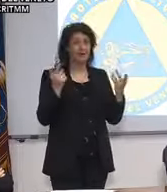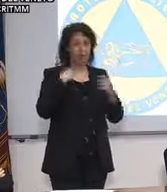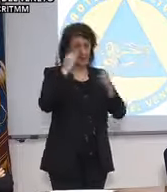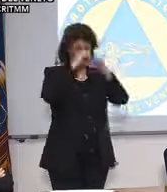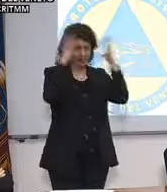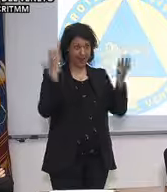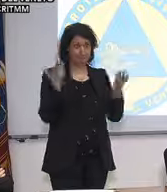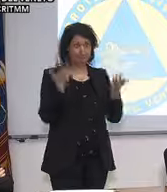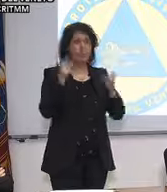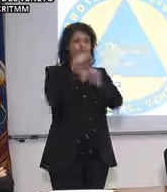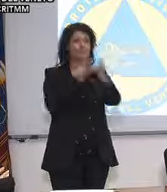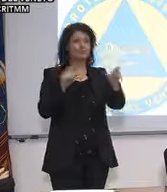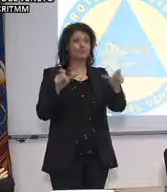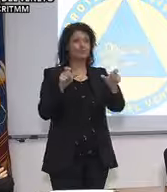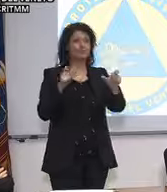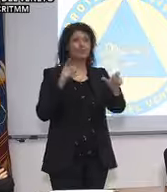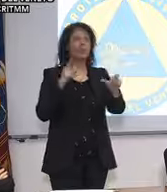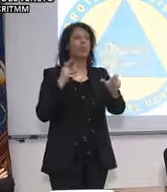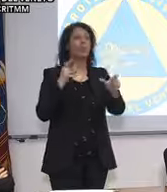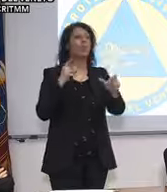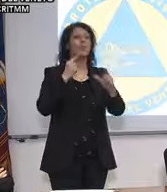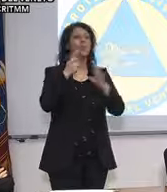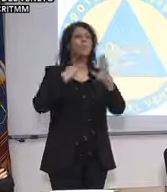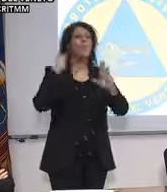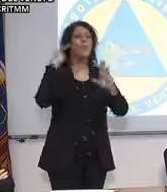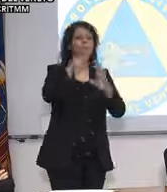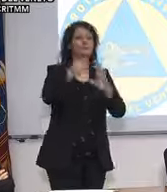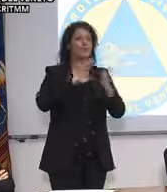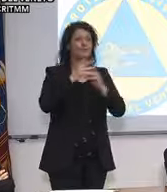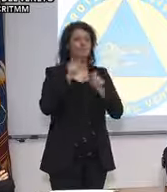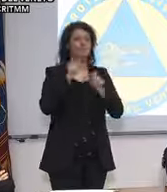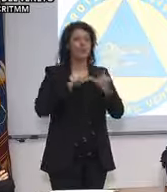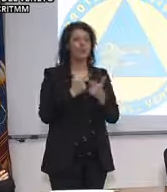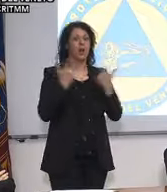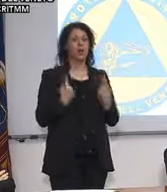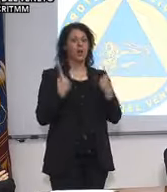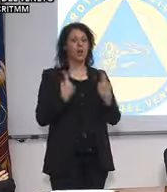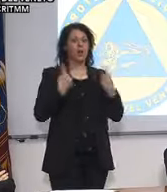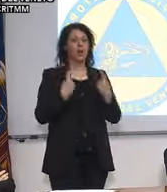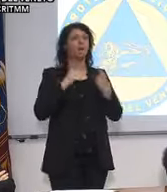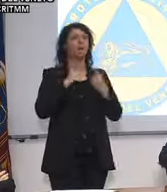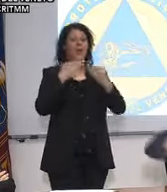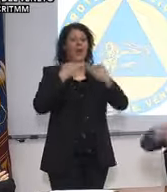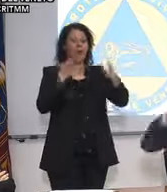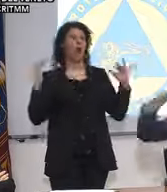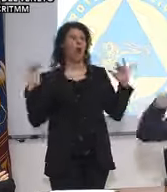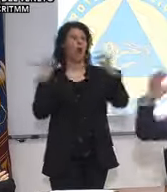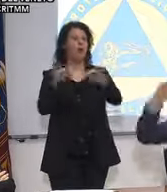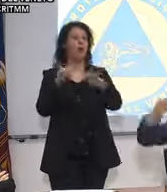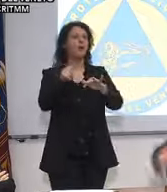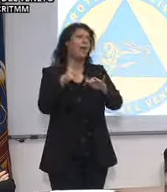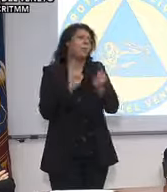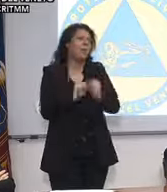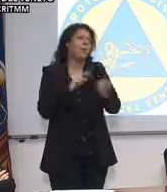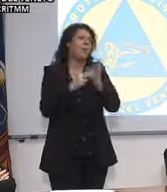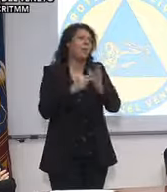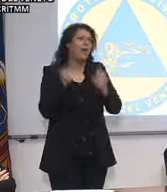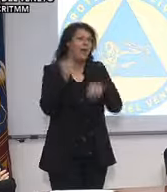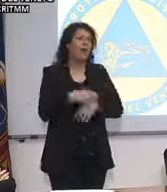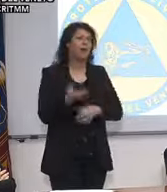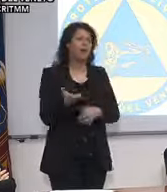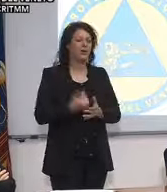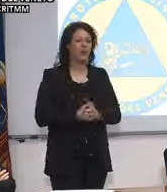che comunque si concentrerà tutto lì a questo punto. Forse per assurdo dovevamo non mai chiuderle, perché comunque diluivano anche gli